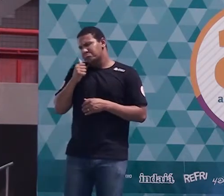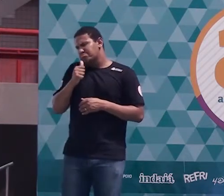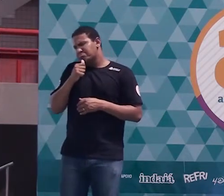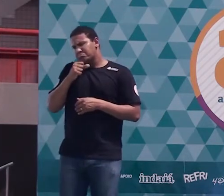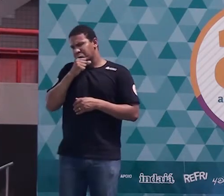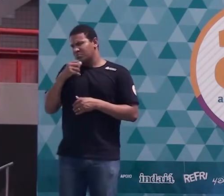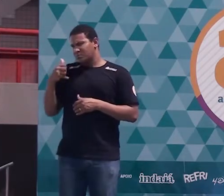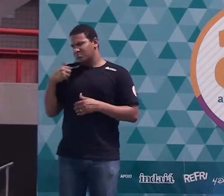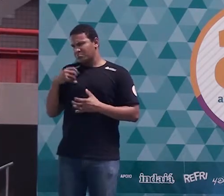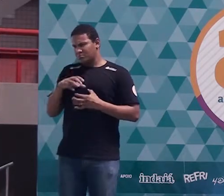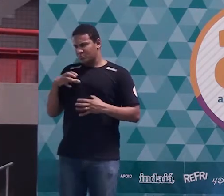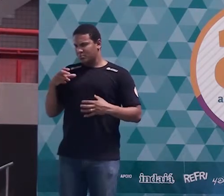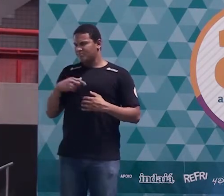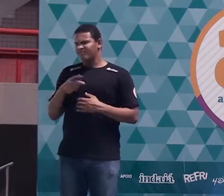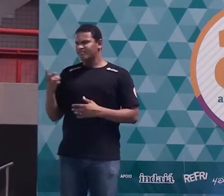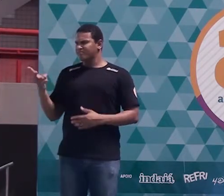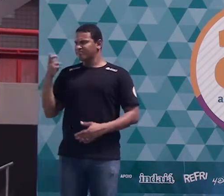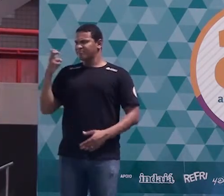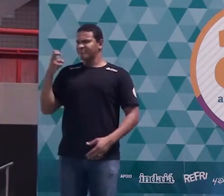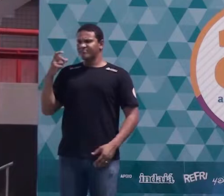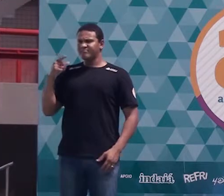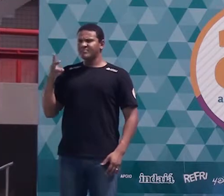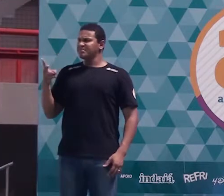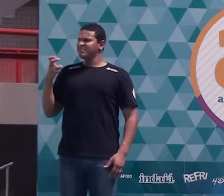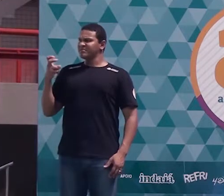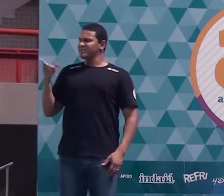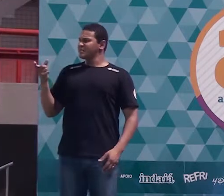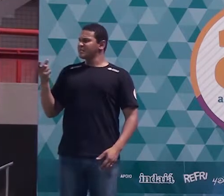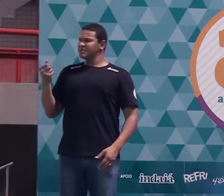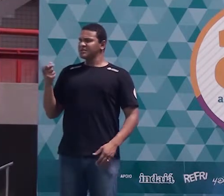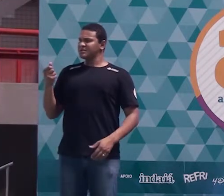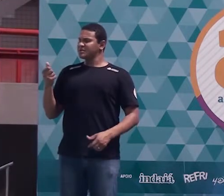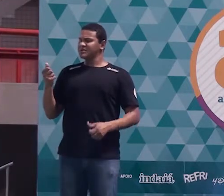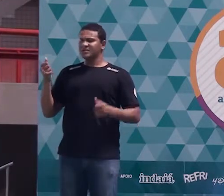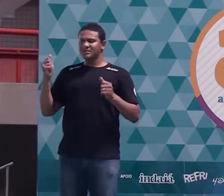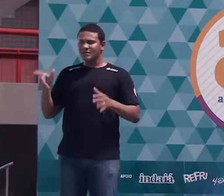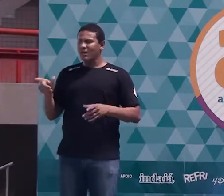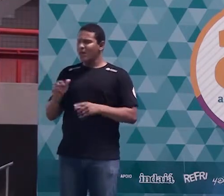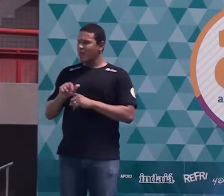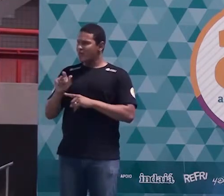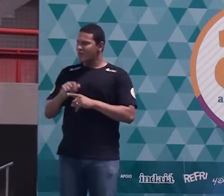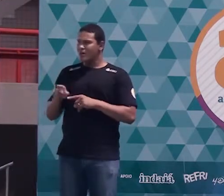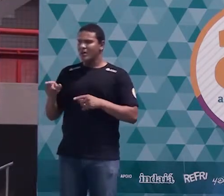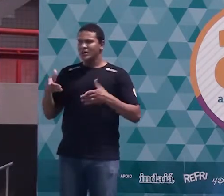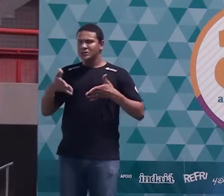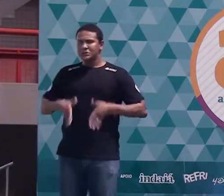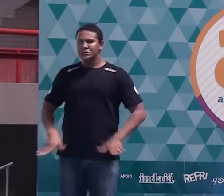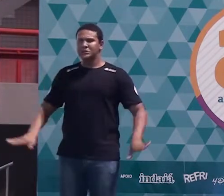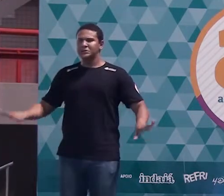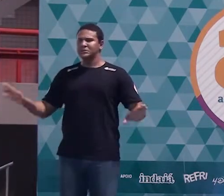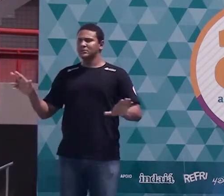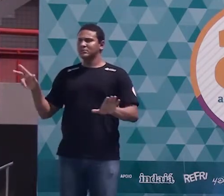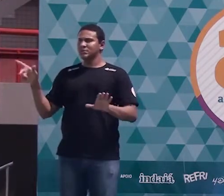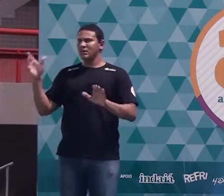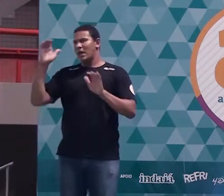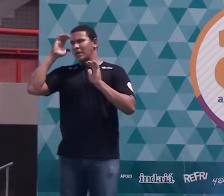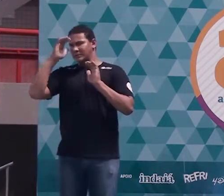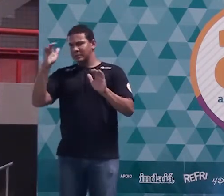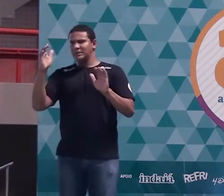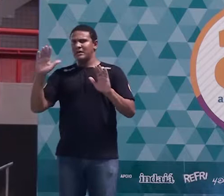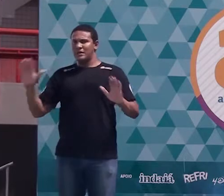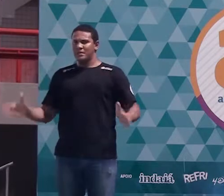gente olhava para ela, a gente tinha certeza de que ela gastou o dinheiro para comprar aquela roupinha, para ir bem vestida, para homenagear o